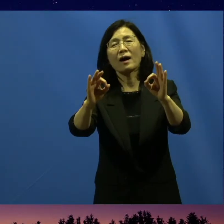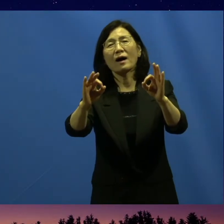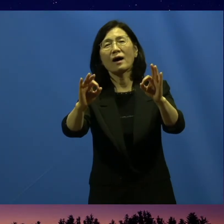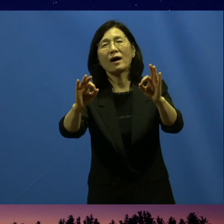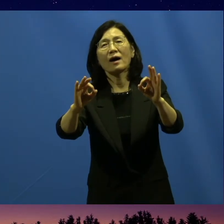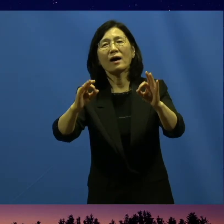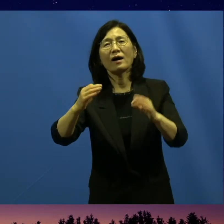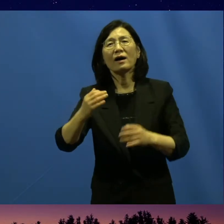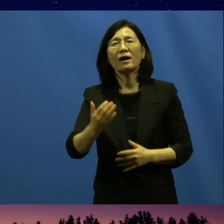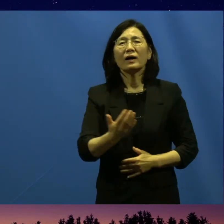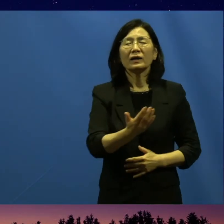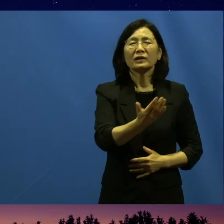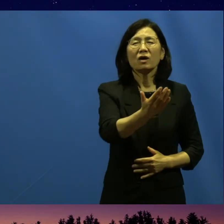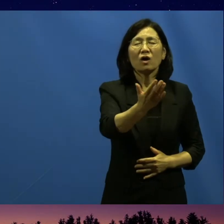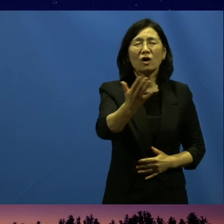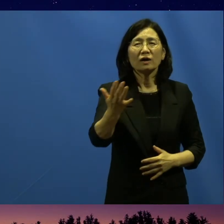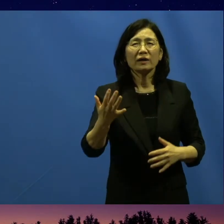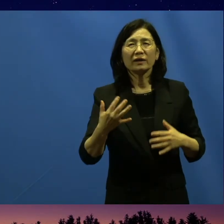보라